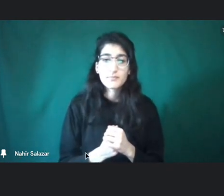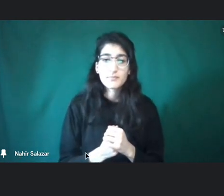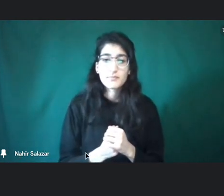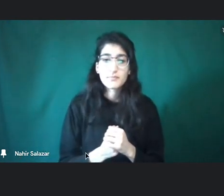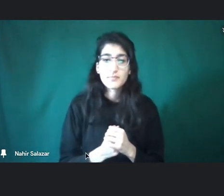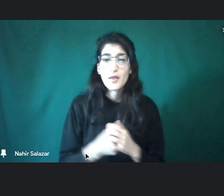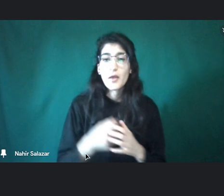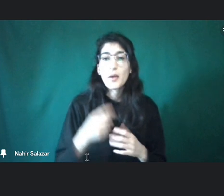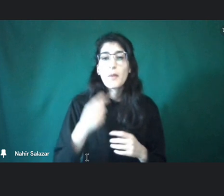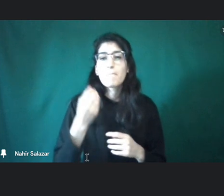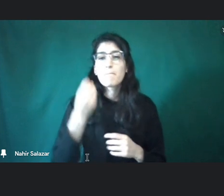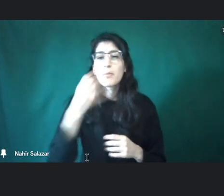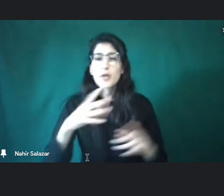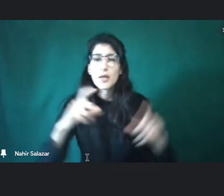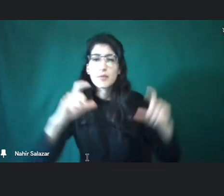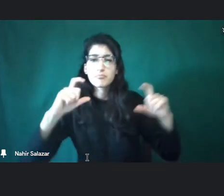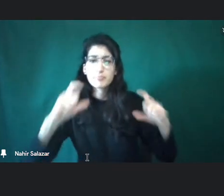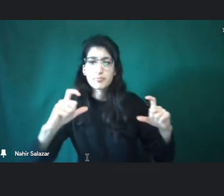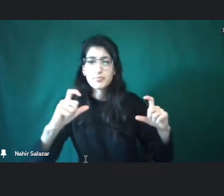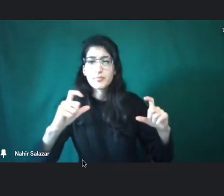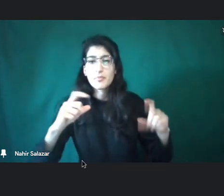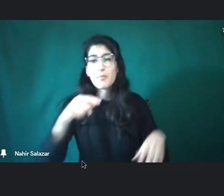otros. ¿Sí?